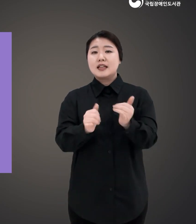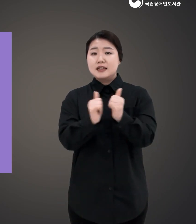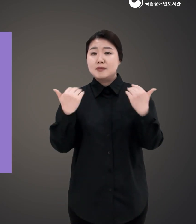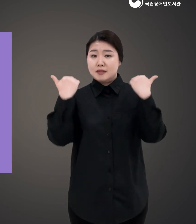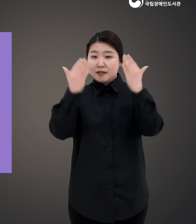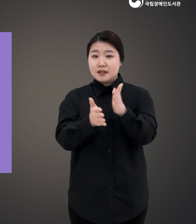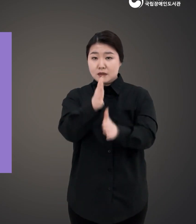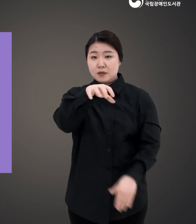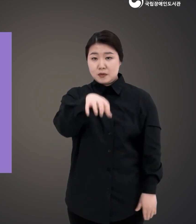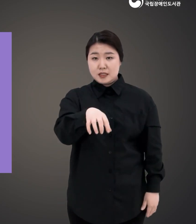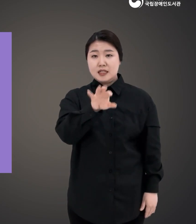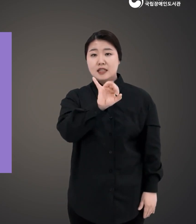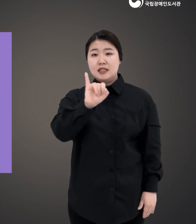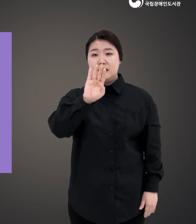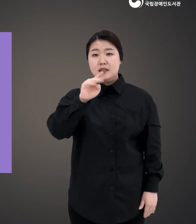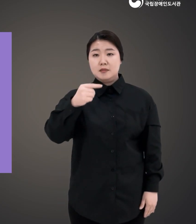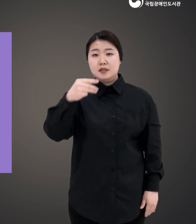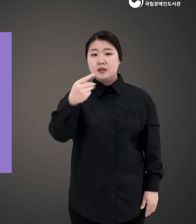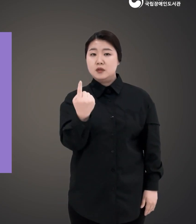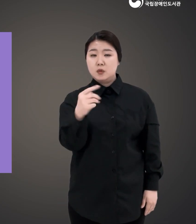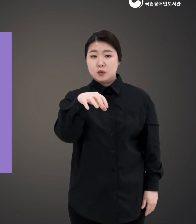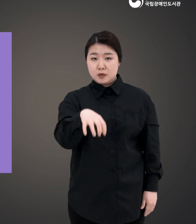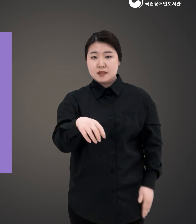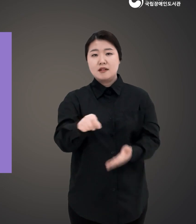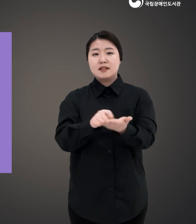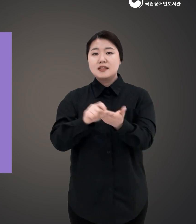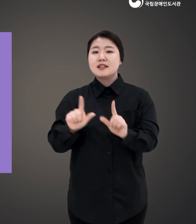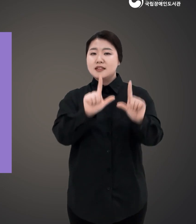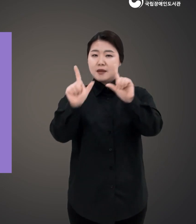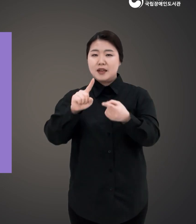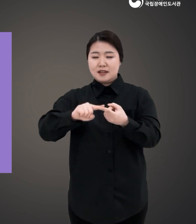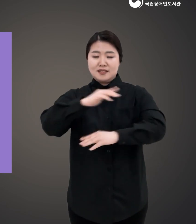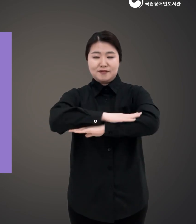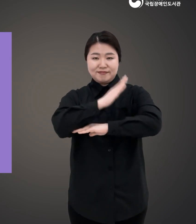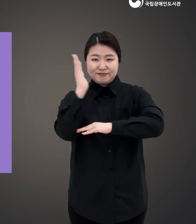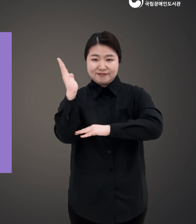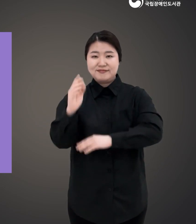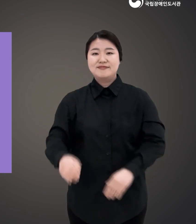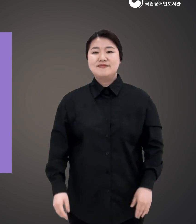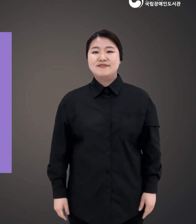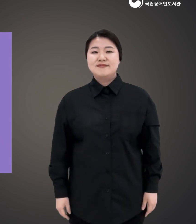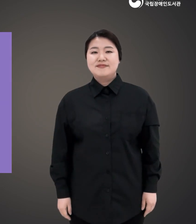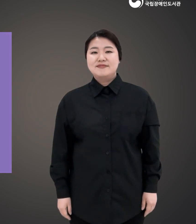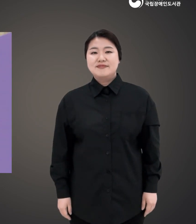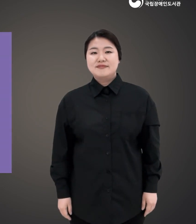아니, 에르노의 존재가 시작된 도시 이브토에서 글 쓰는 삶에 대해 말하다.